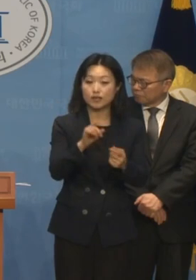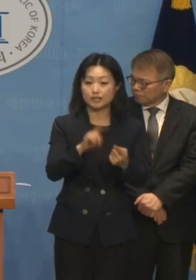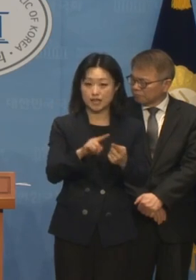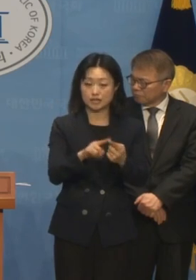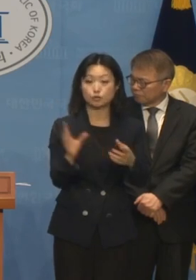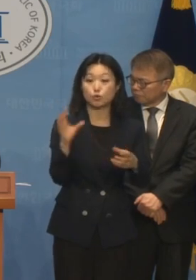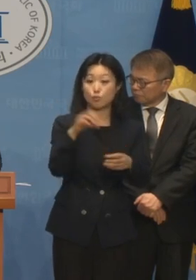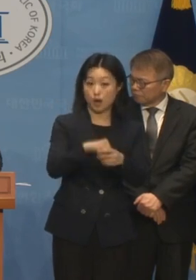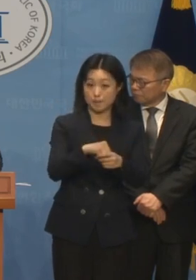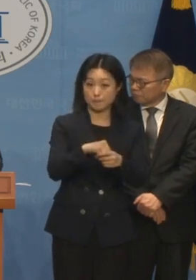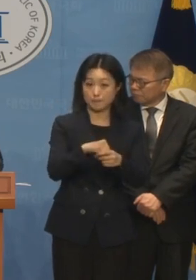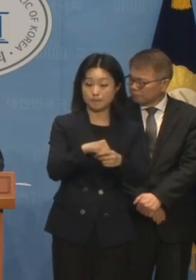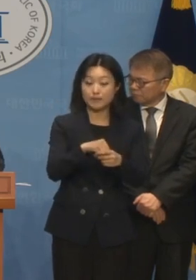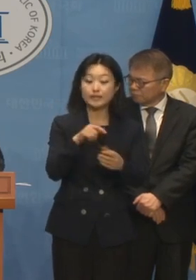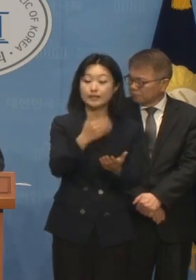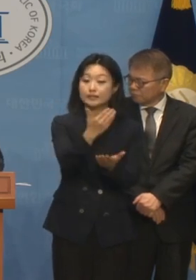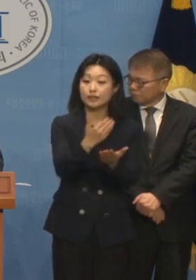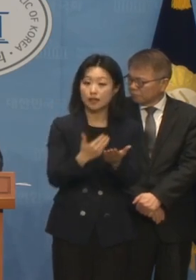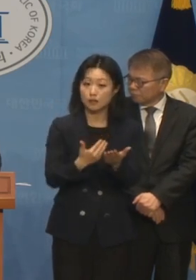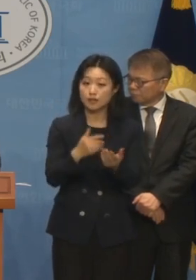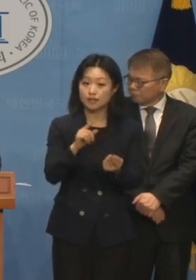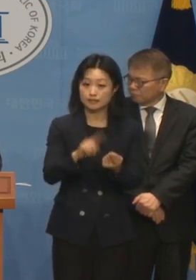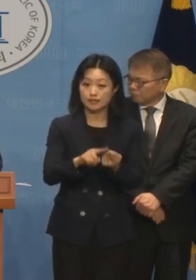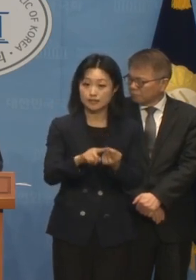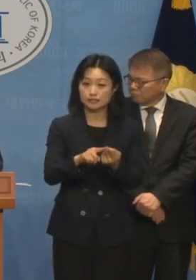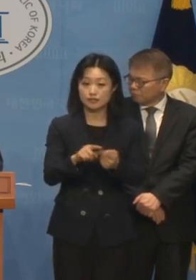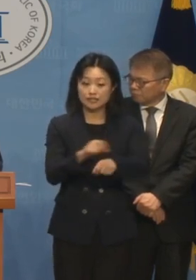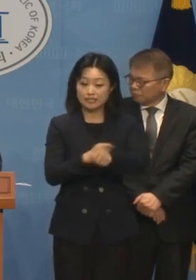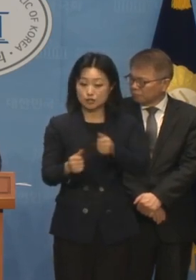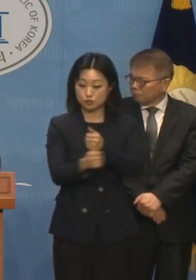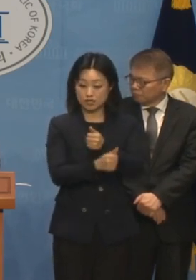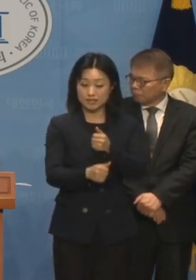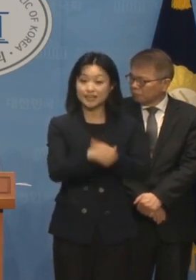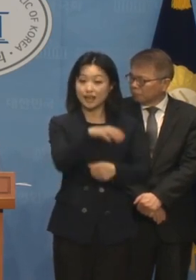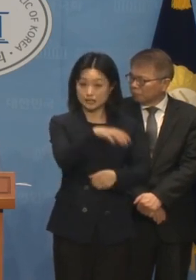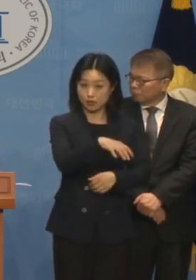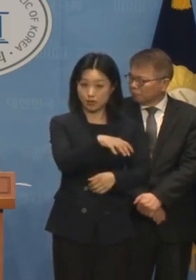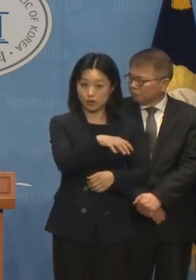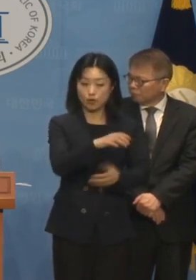포함하고 있습니다. 이 안은 특위에서